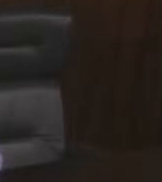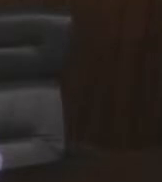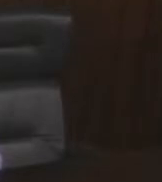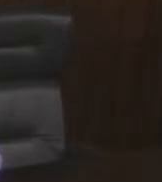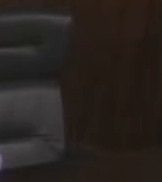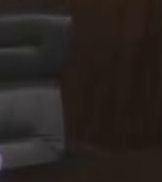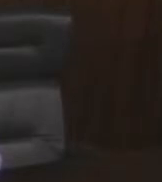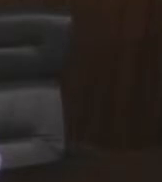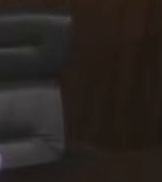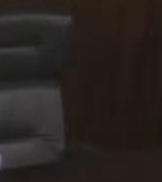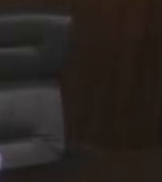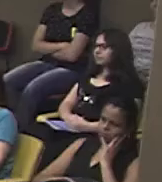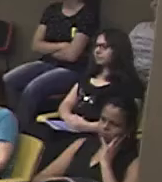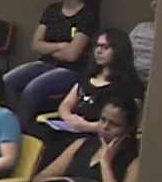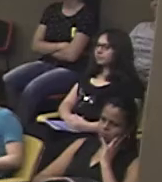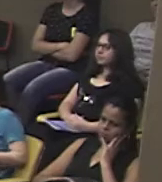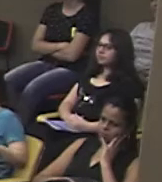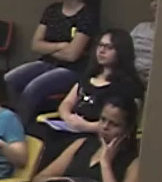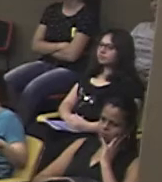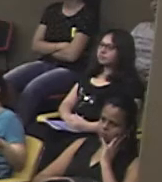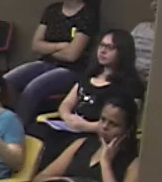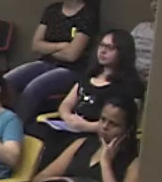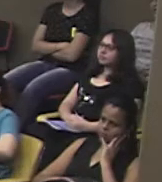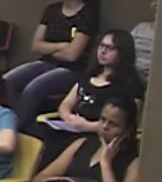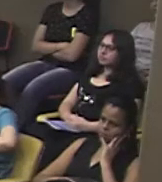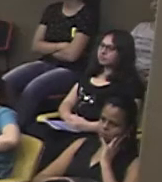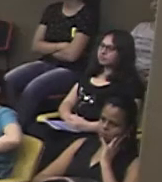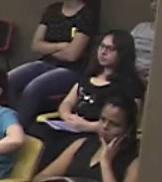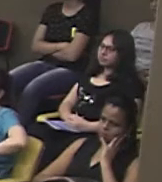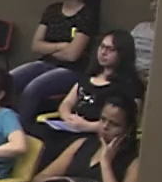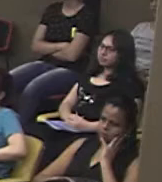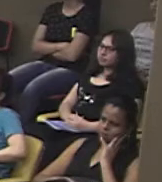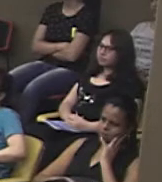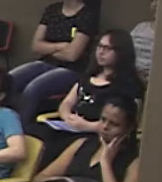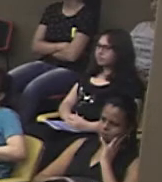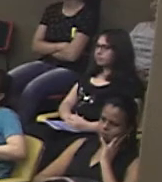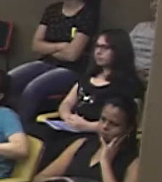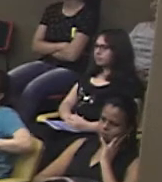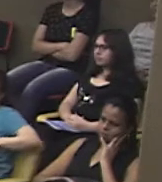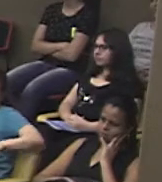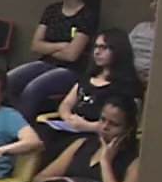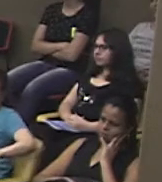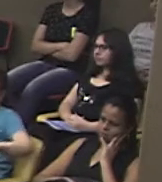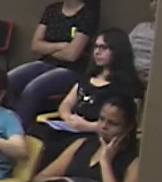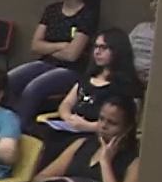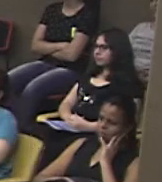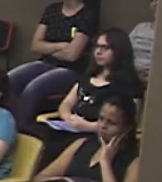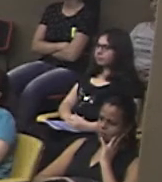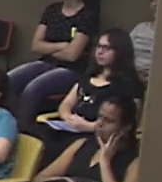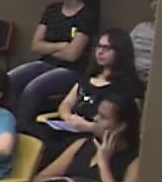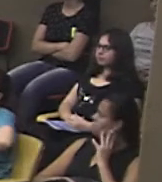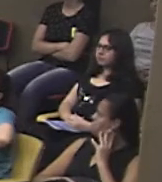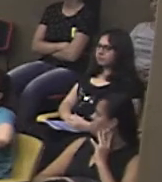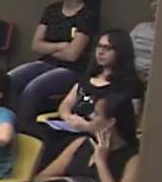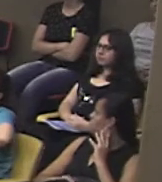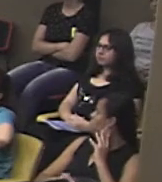o hino nacional em Libras. Impressionante, isso não existe em lugar nenhum. O único que não aprendeu nada aqui fui